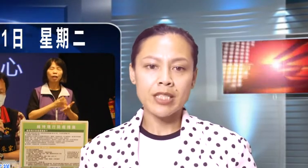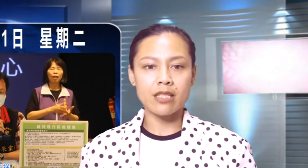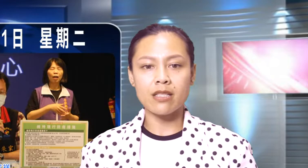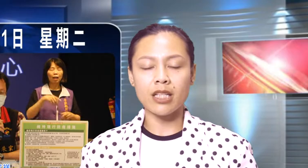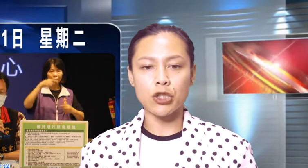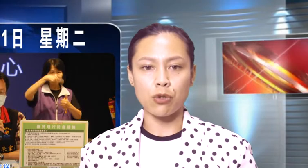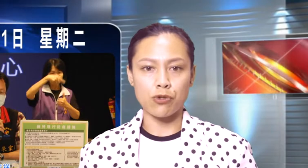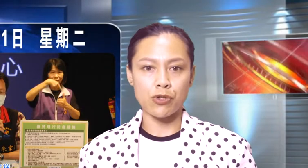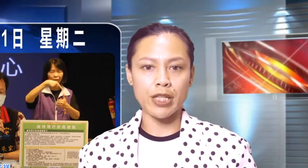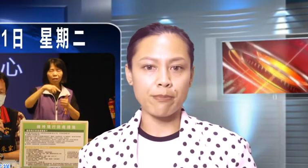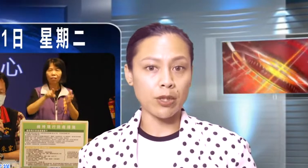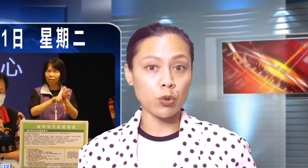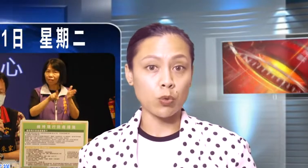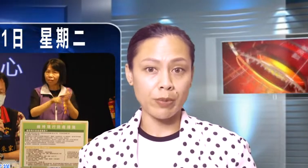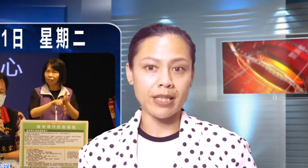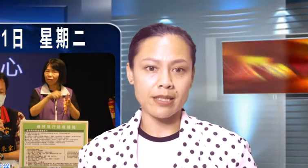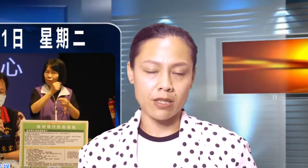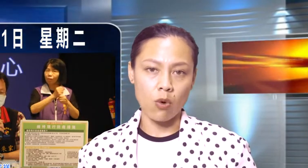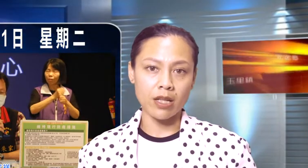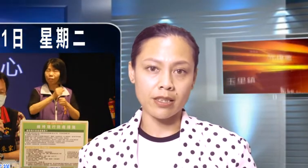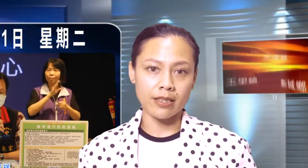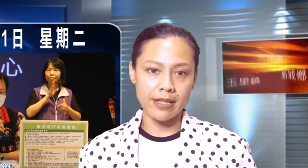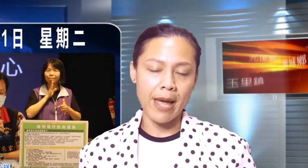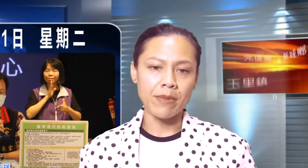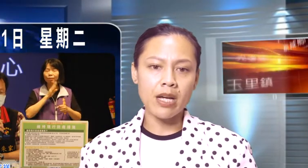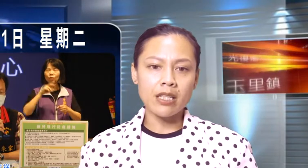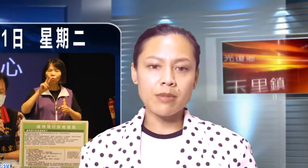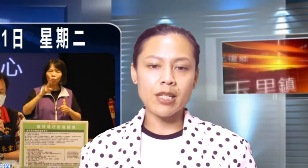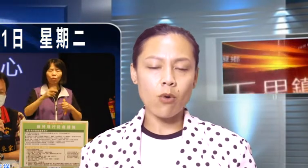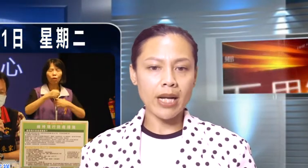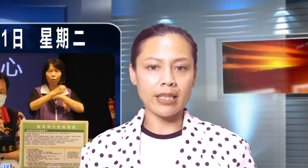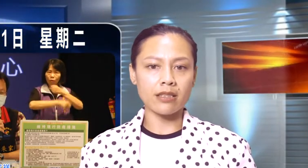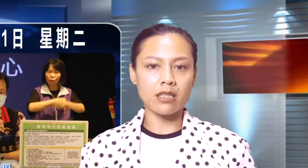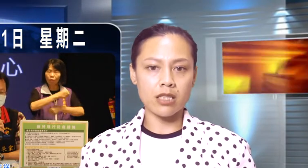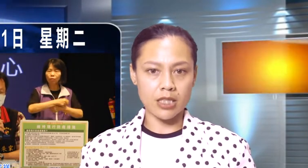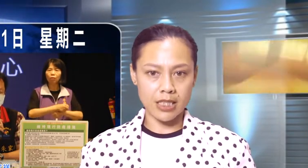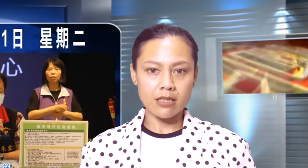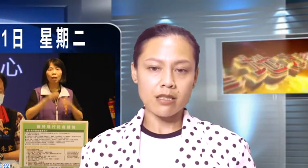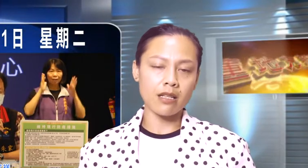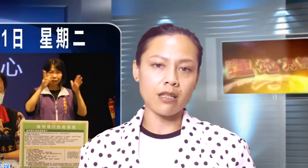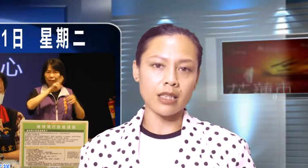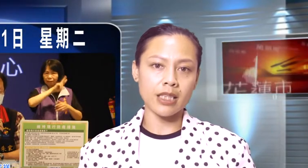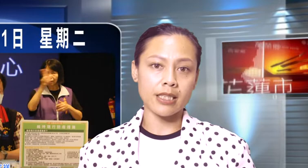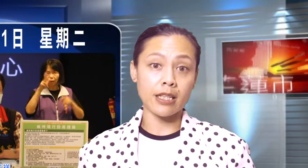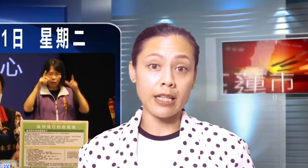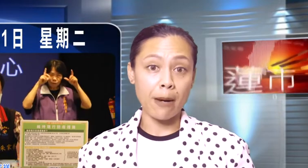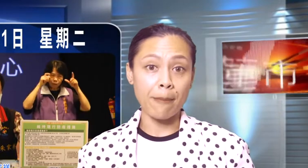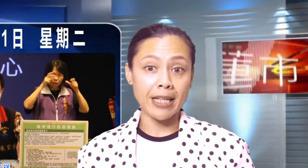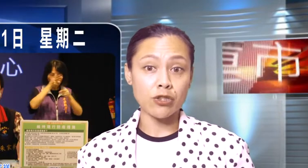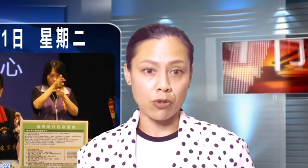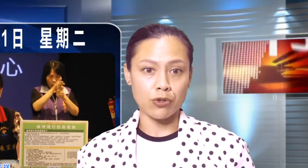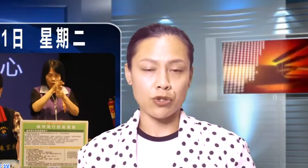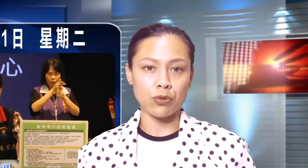80656例，新增了90例本土病例死亡的个案。那么在花莲呢，是新增了